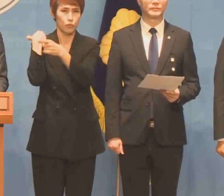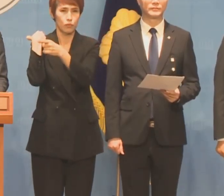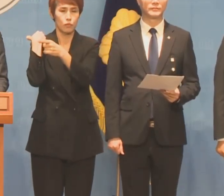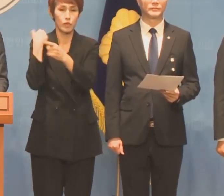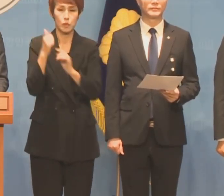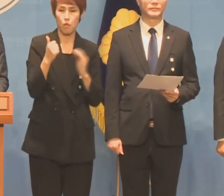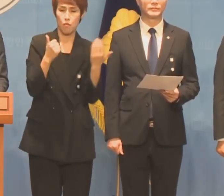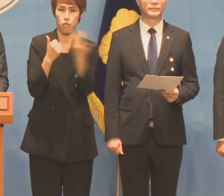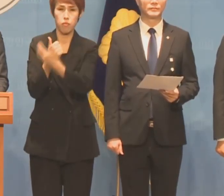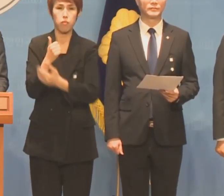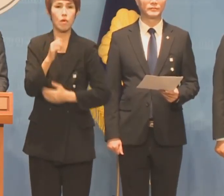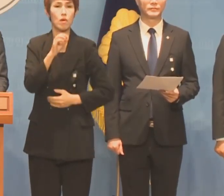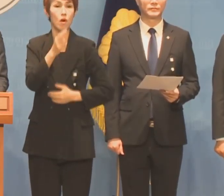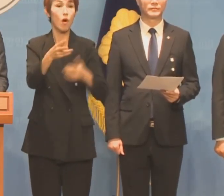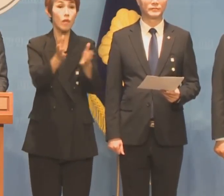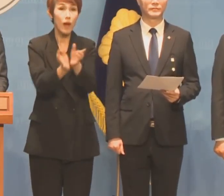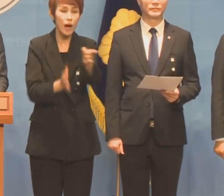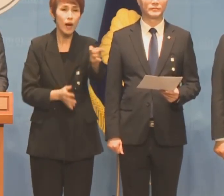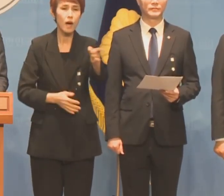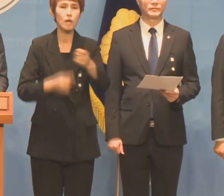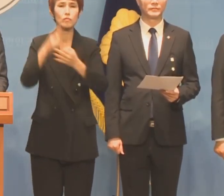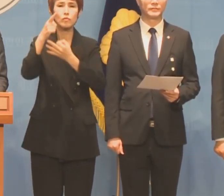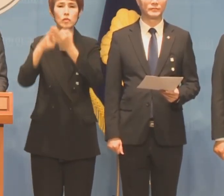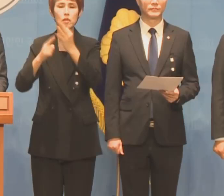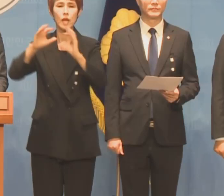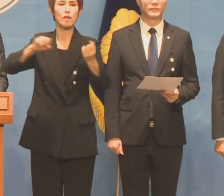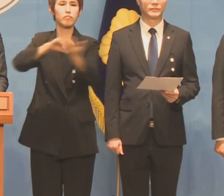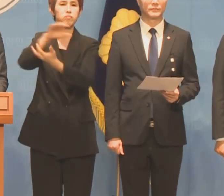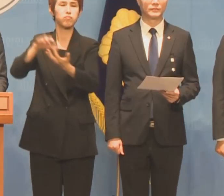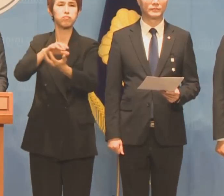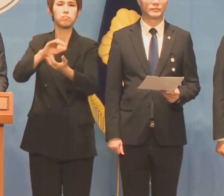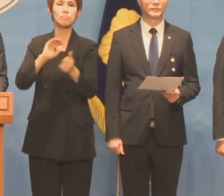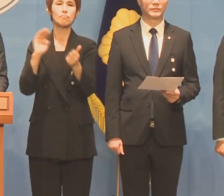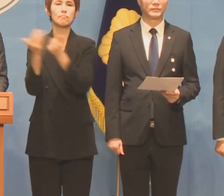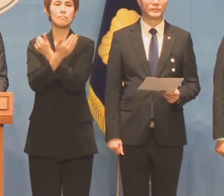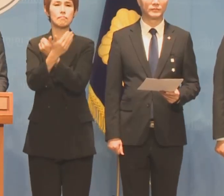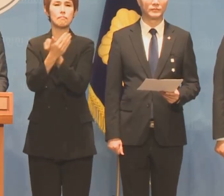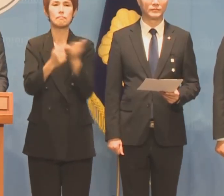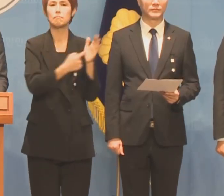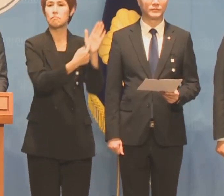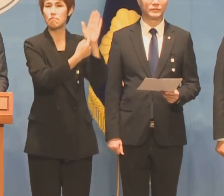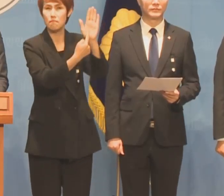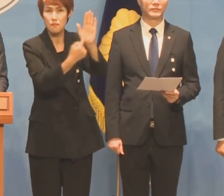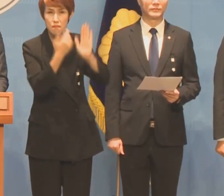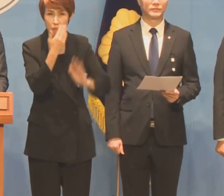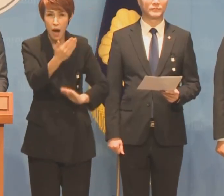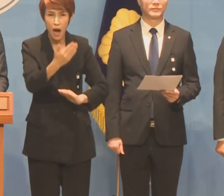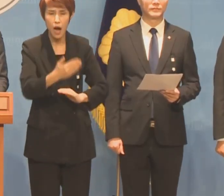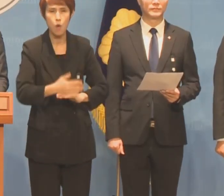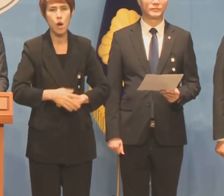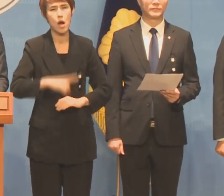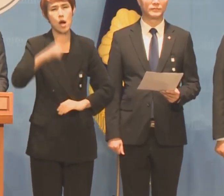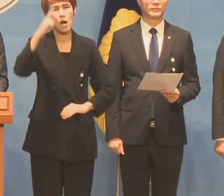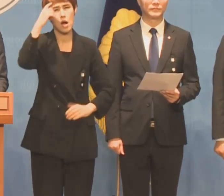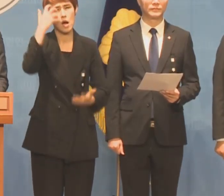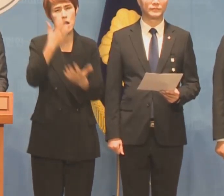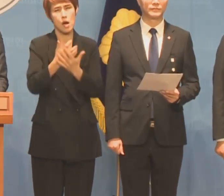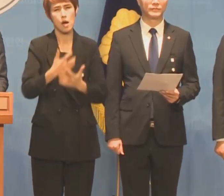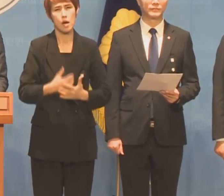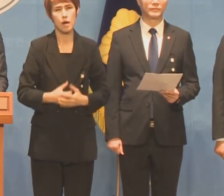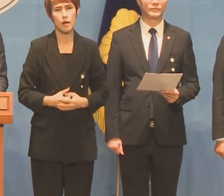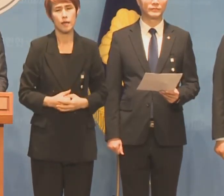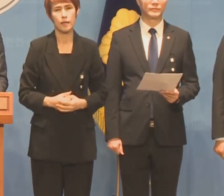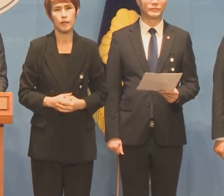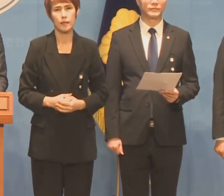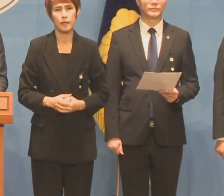비호하고 있는 여당이 윤석열 내란 옹호 성명서를 낼 수 있음에 경악을 금치